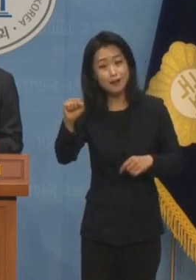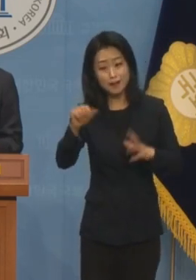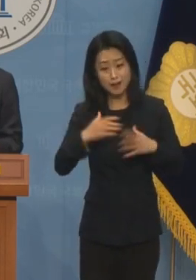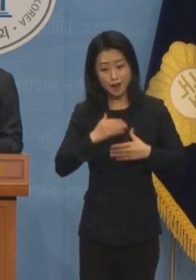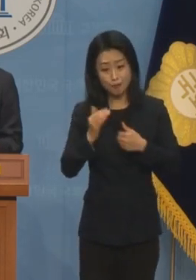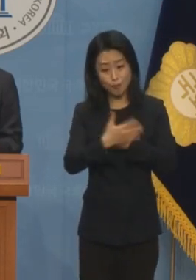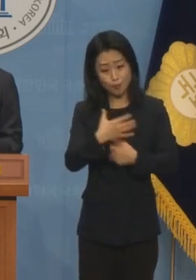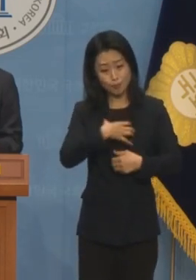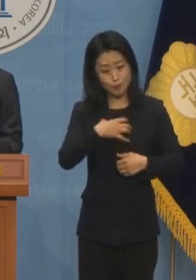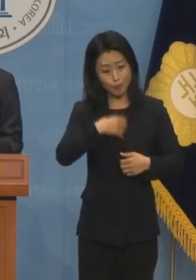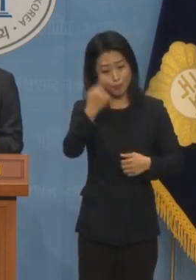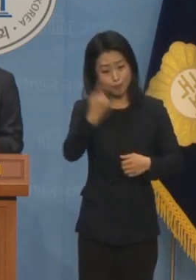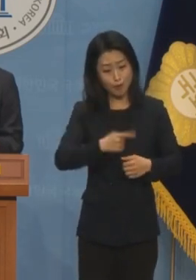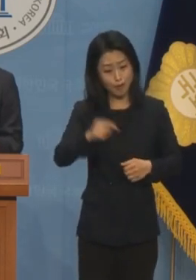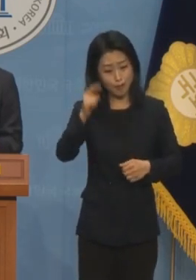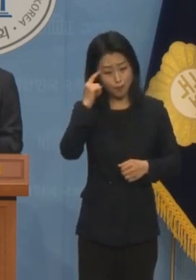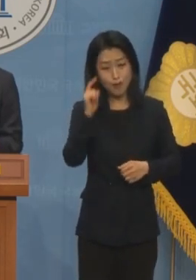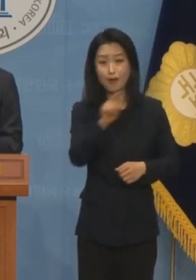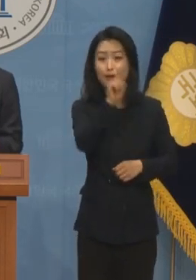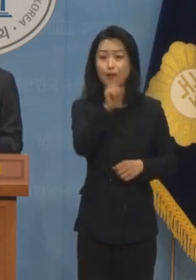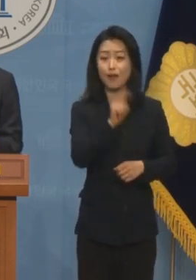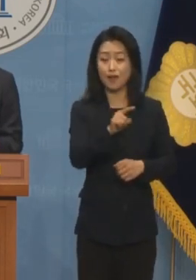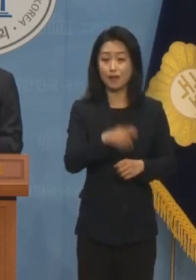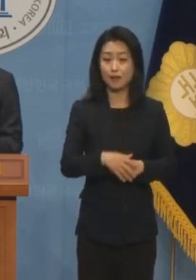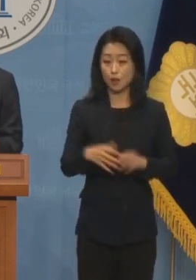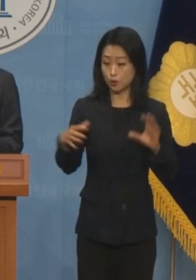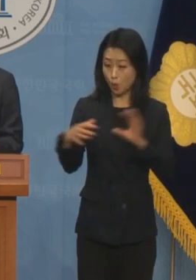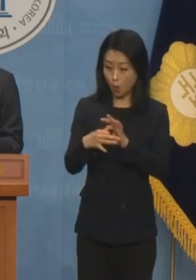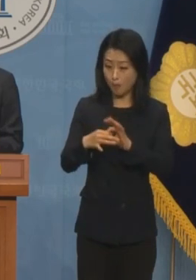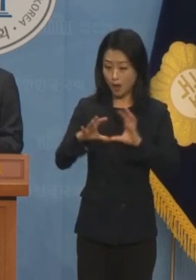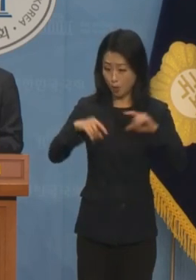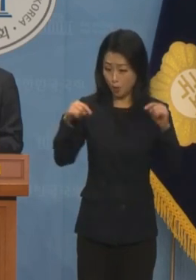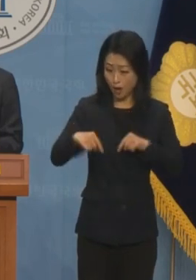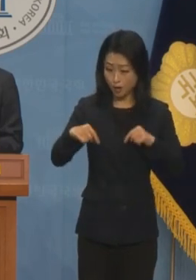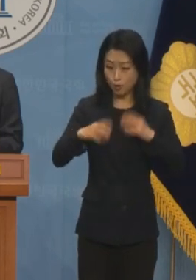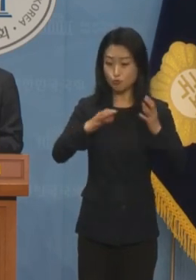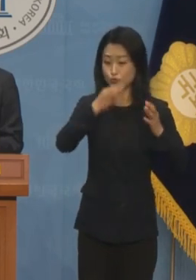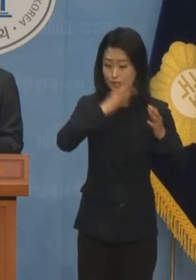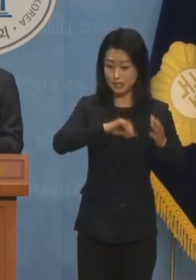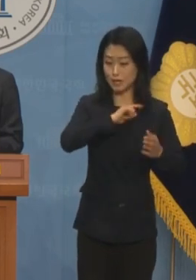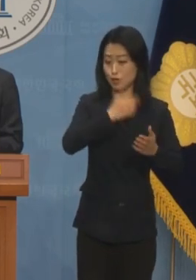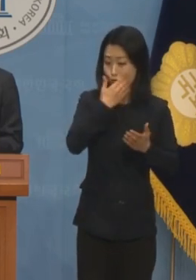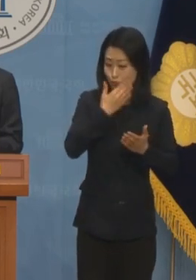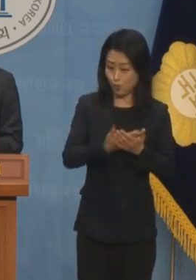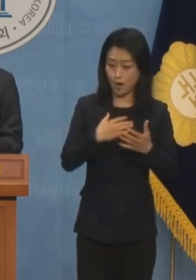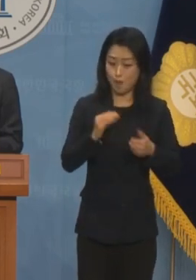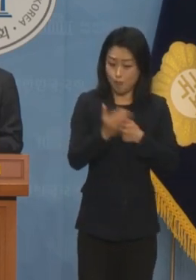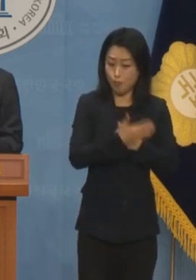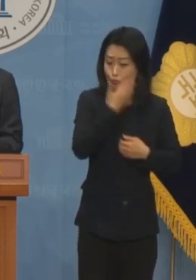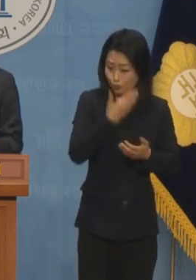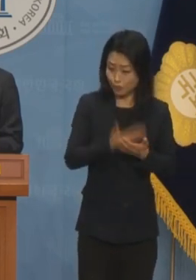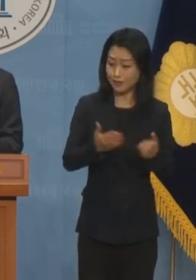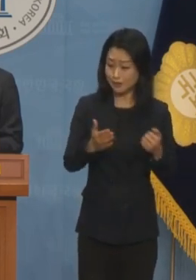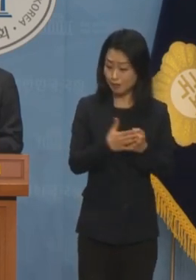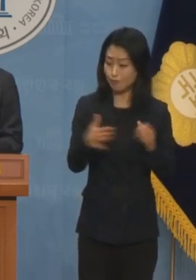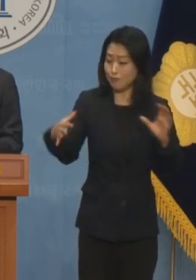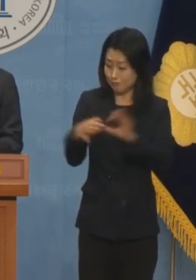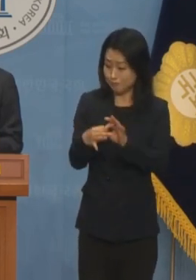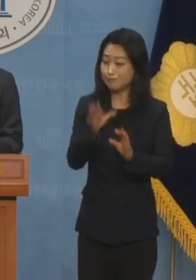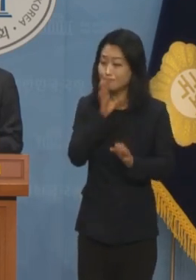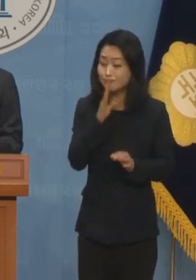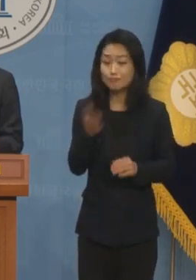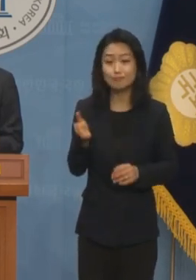키우고 있습니다. 동맹도 외교 관계도 우리 국익과 안보에 도움이 되기 때문에 맺는